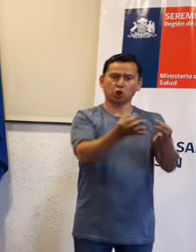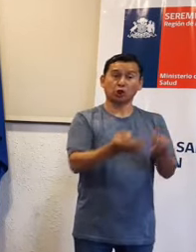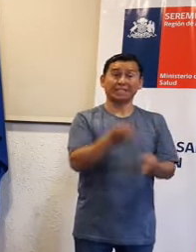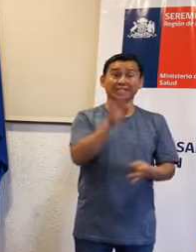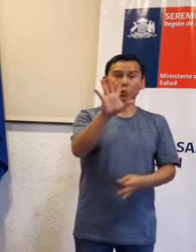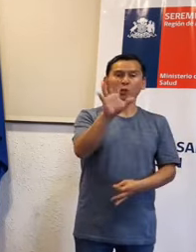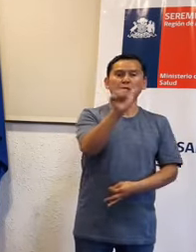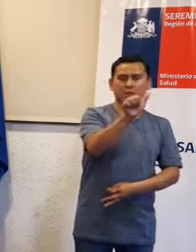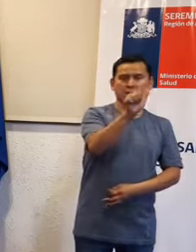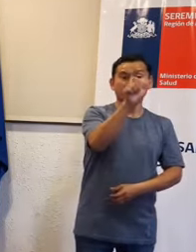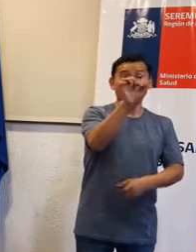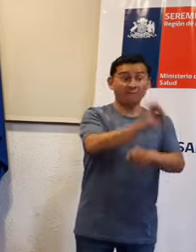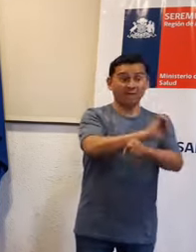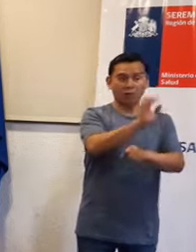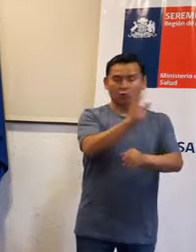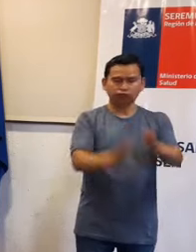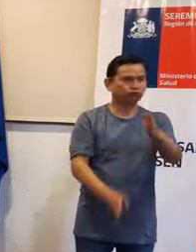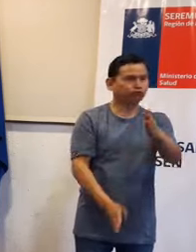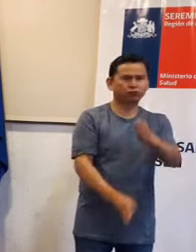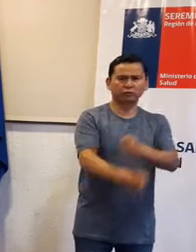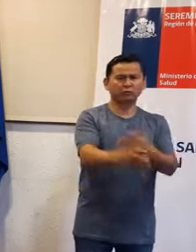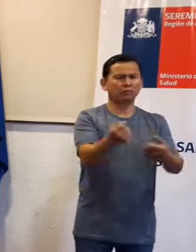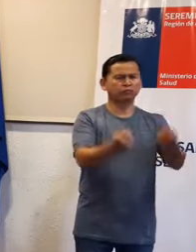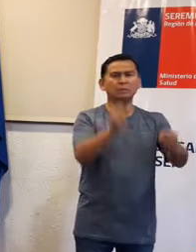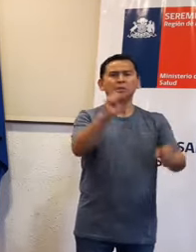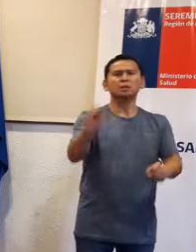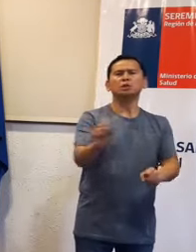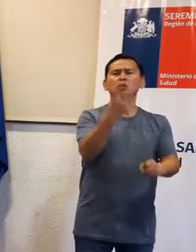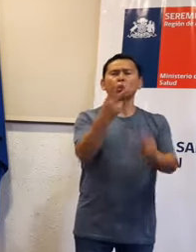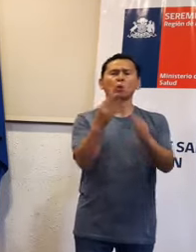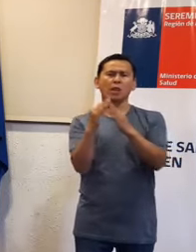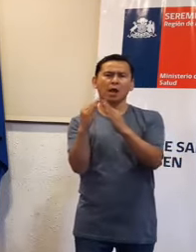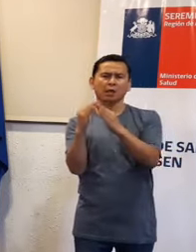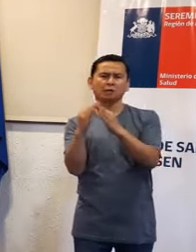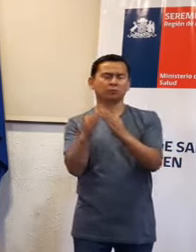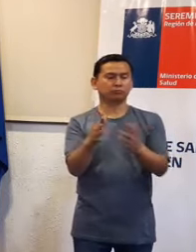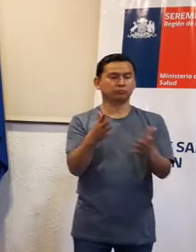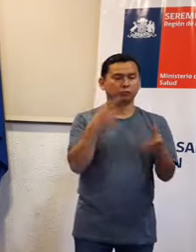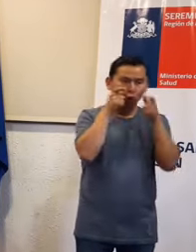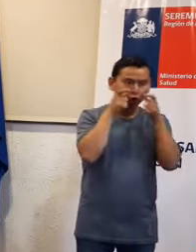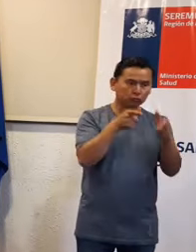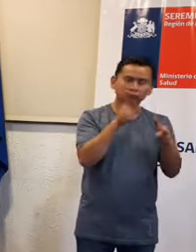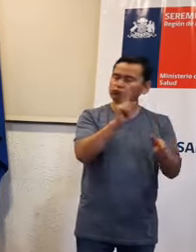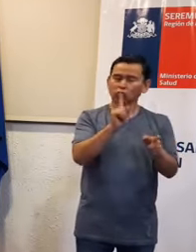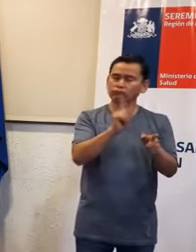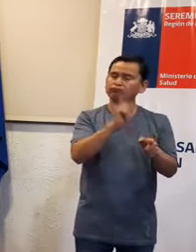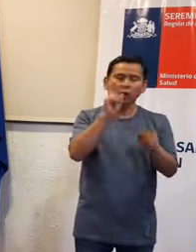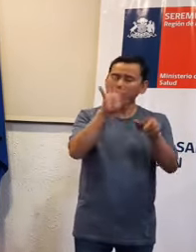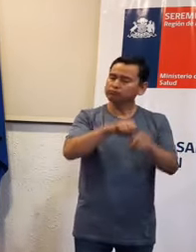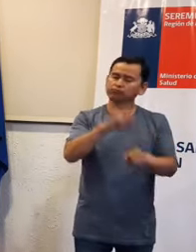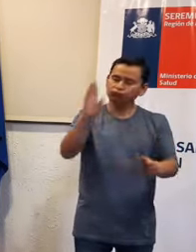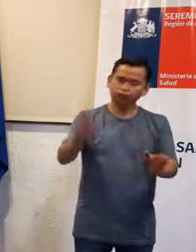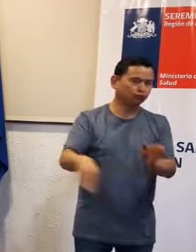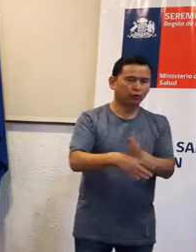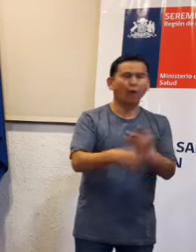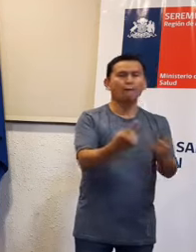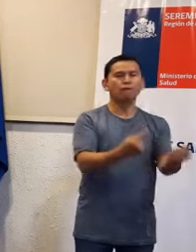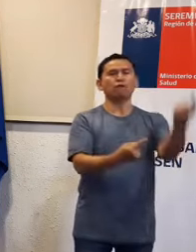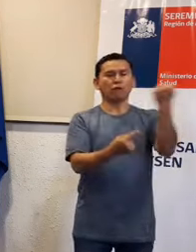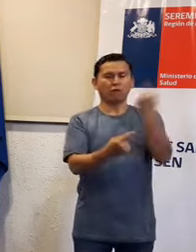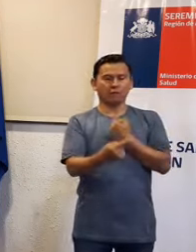56 vehículos que iban en dirección a segundas viviendas o residencias habituales en la mayor la concentración de